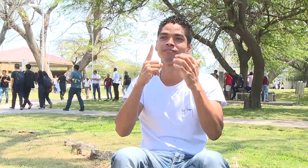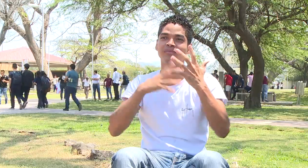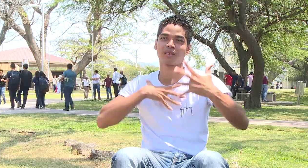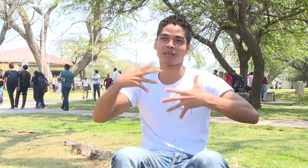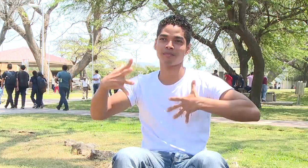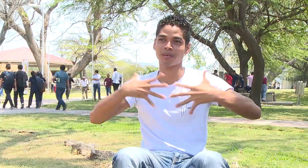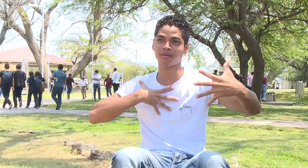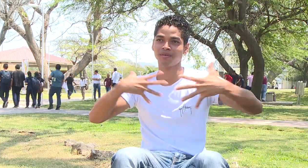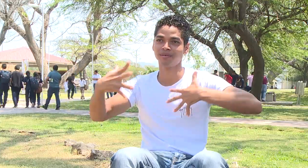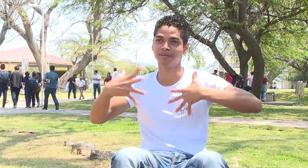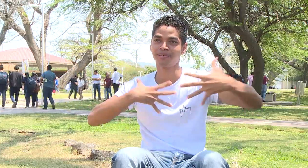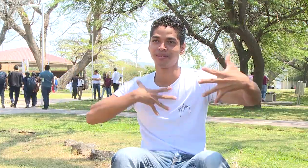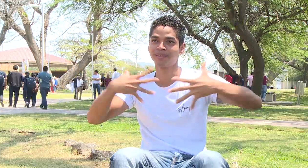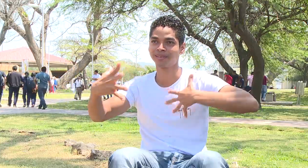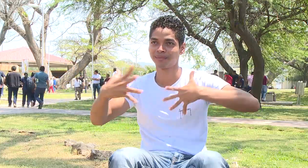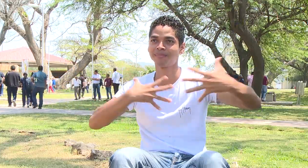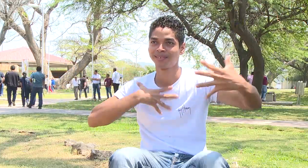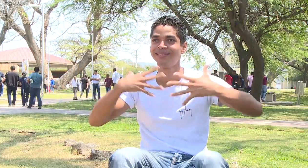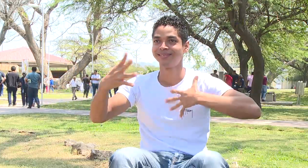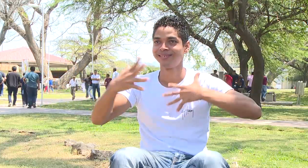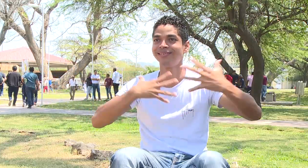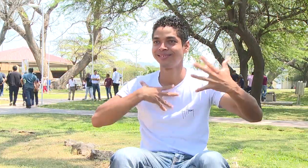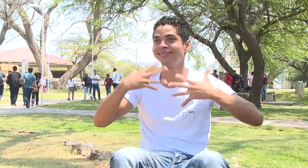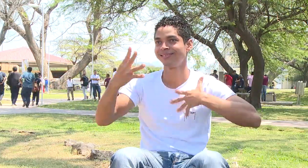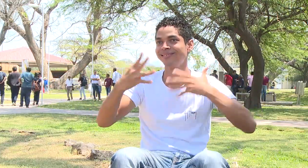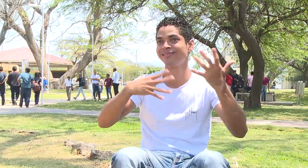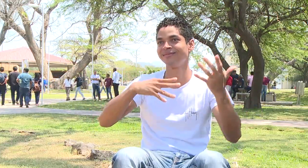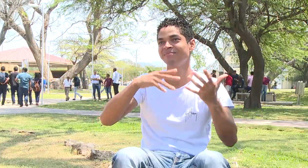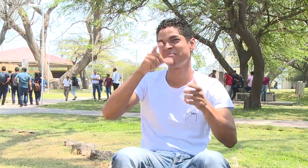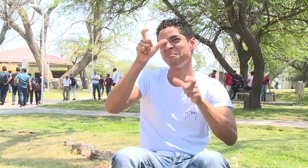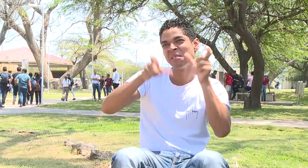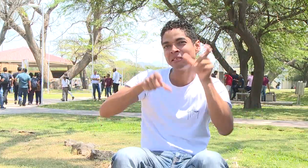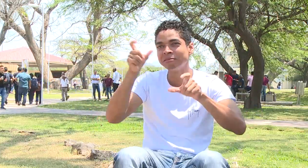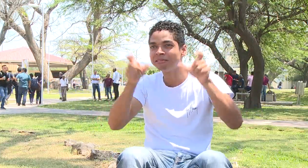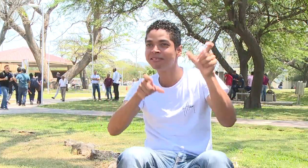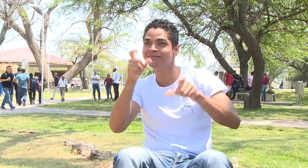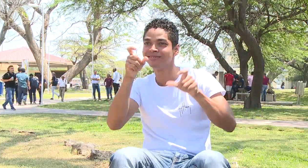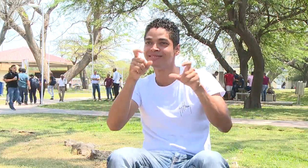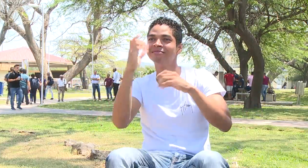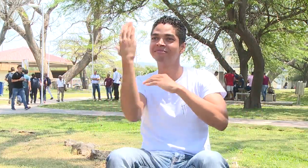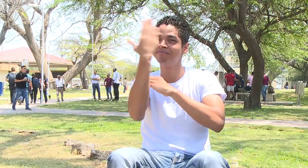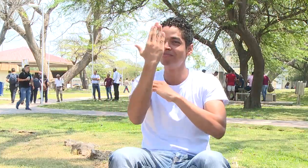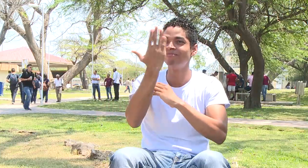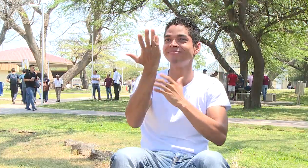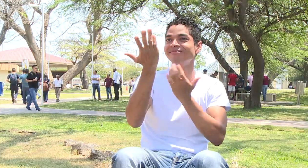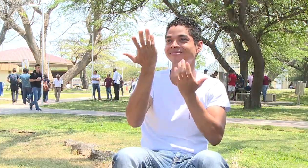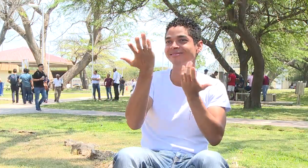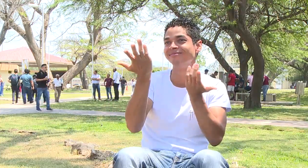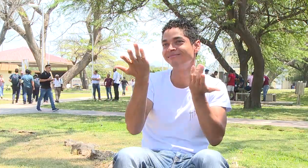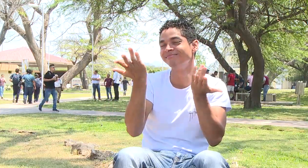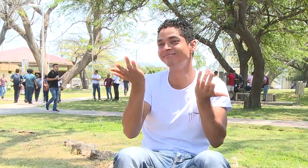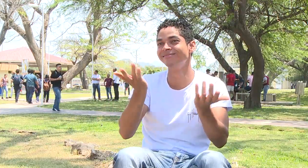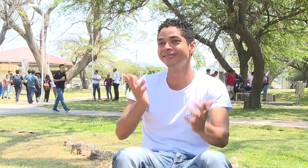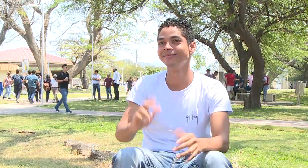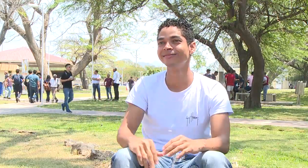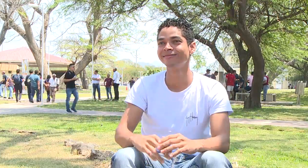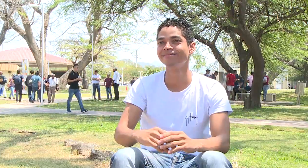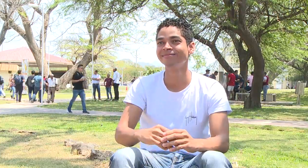poder también compartir con mis compañeros sordos, me parece muy agradable. Yo estoy muy contenta y la gente también es muy agradable aquí. A